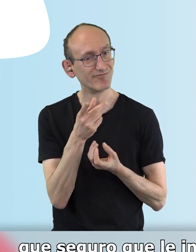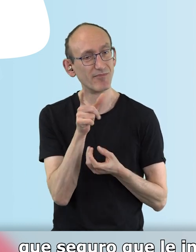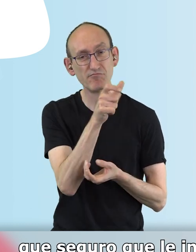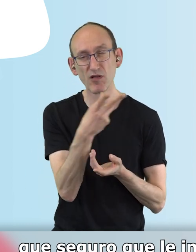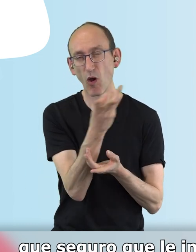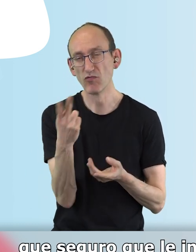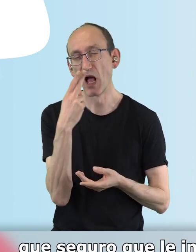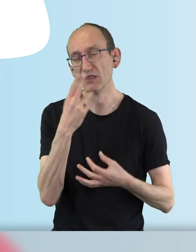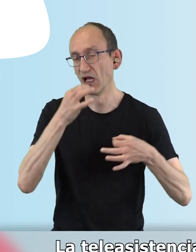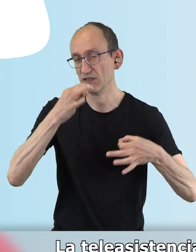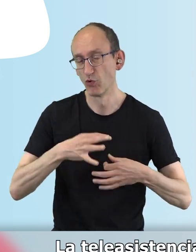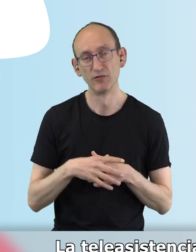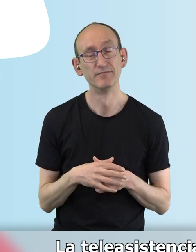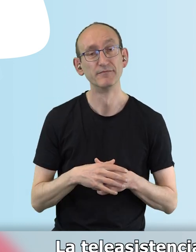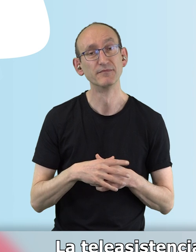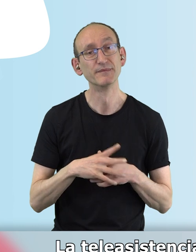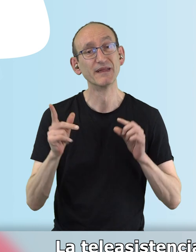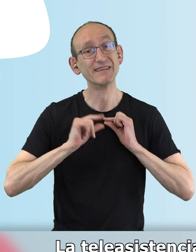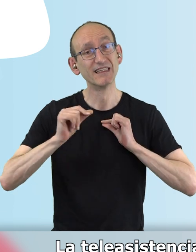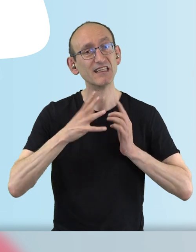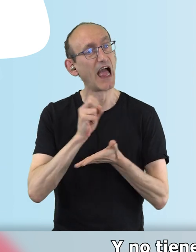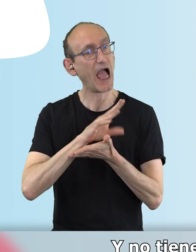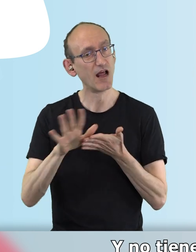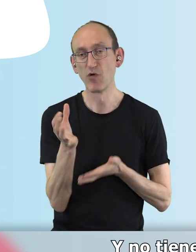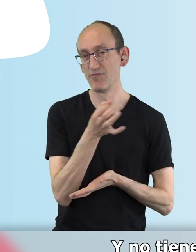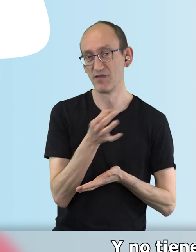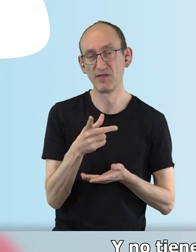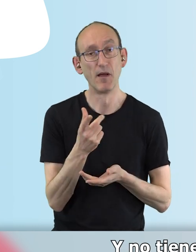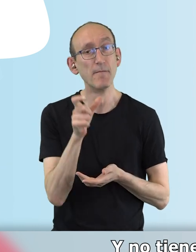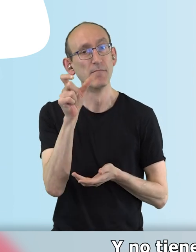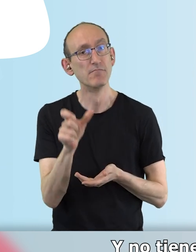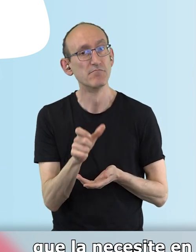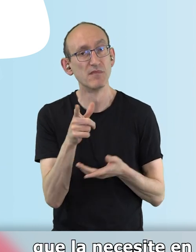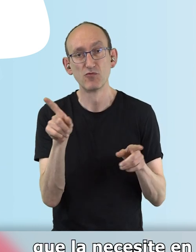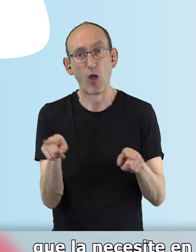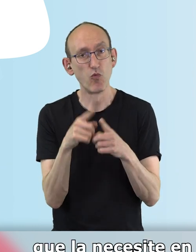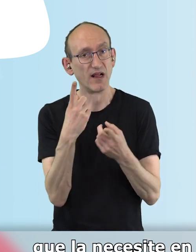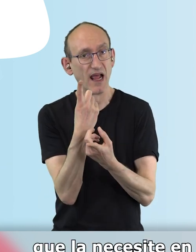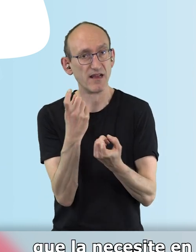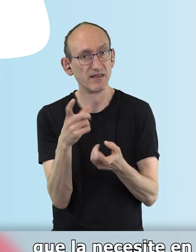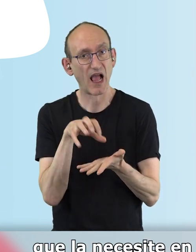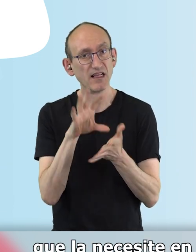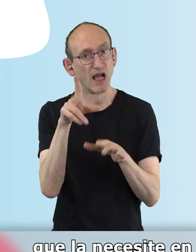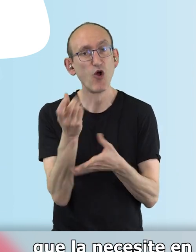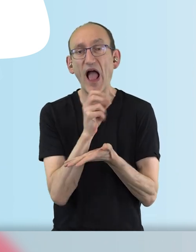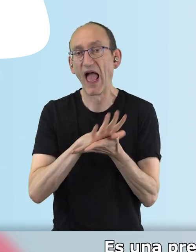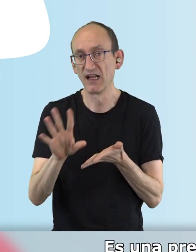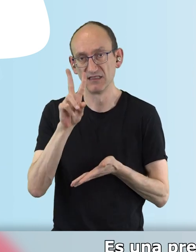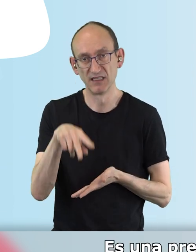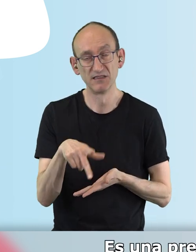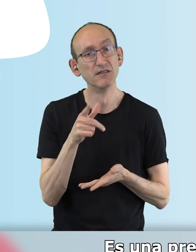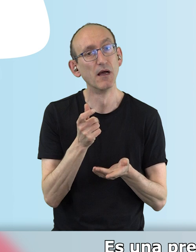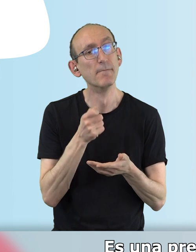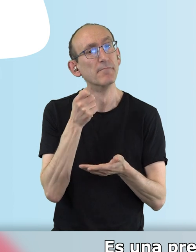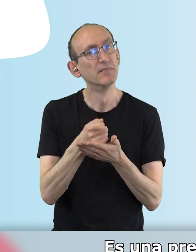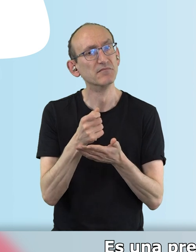que le interesa a la gente que nos oye. Uh-huh. La teleasistencia es gratuita. Perfecto. Y no tiene coste para cualquiera persona que la necesite en Castilla y León. Estupendo. Es una